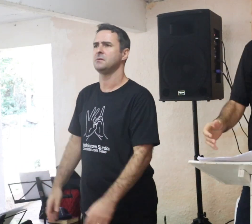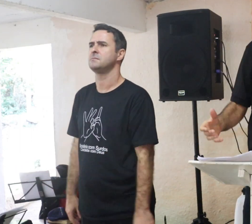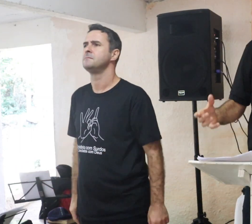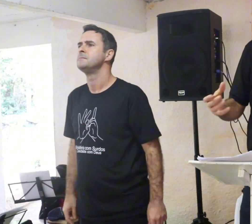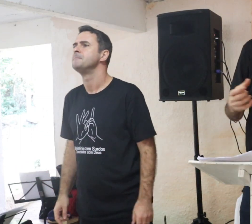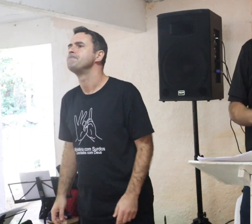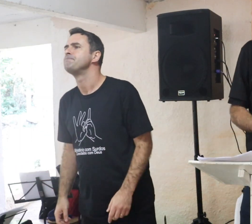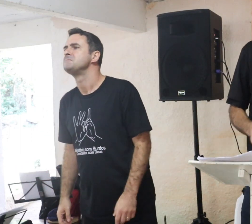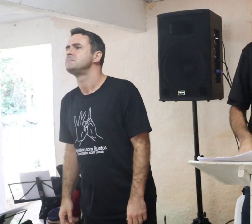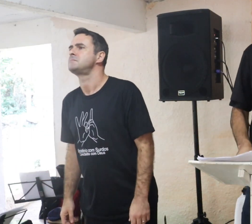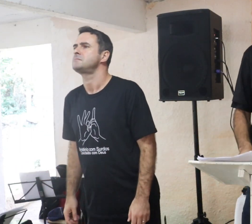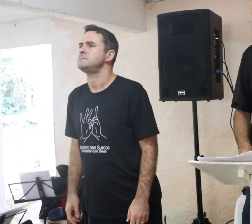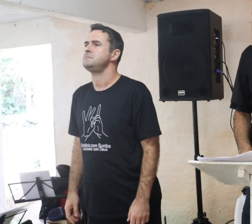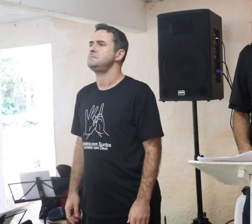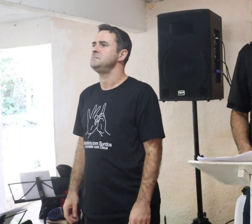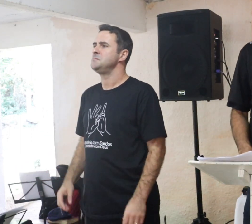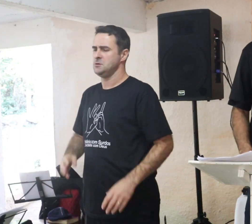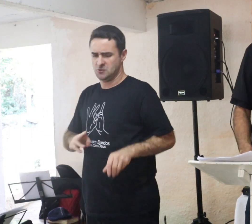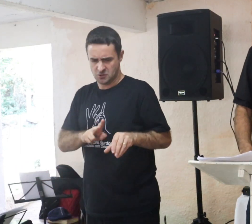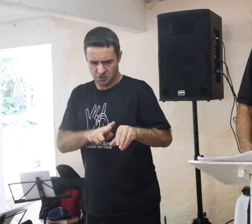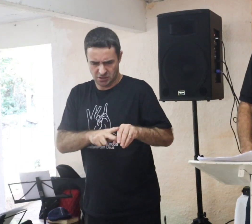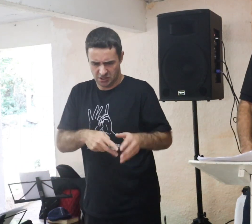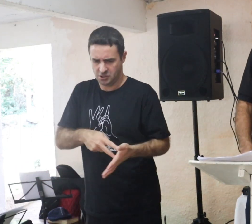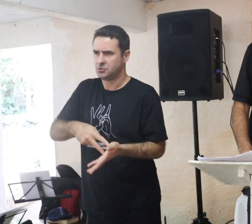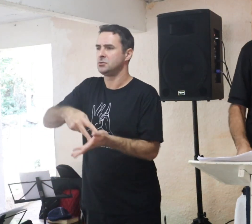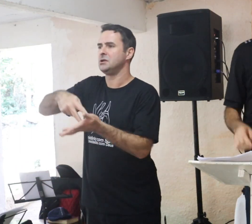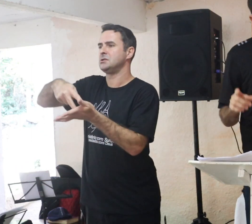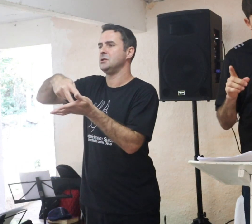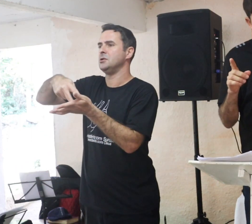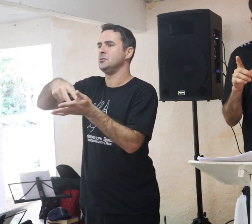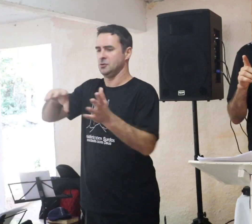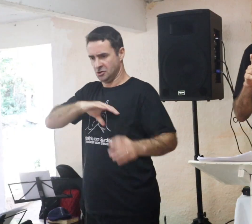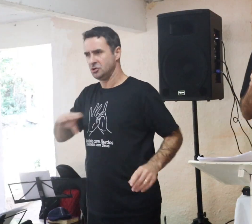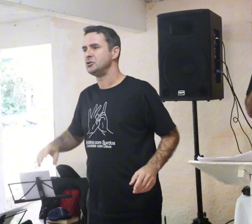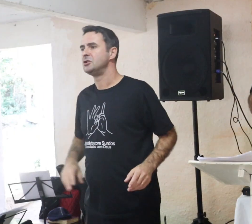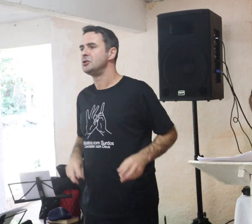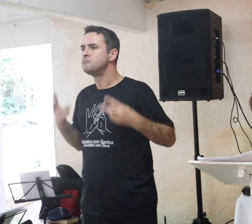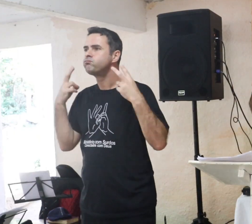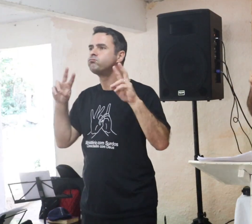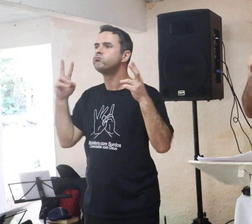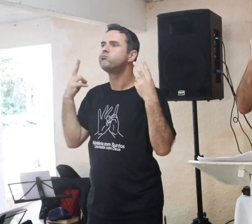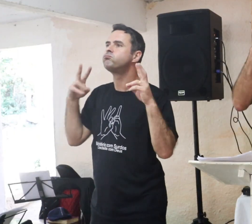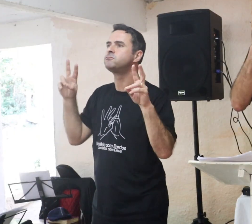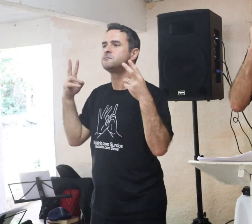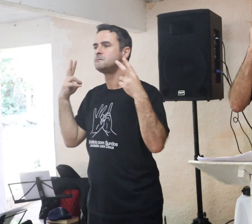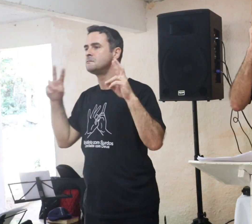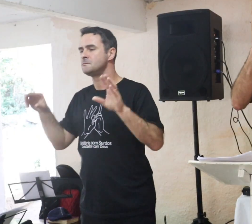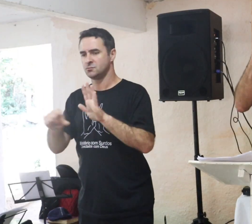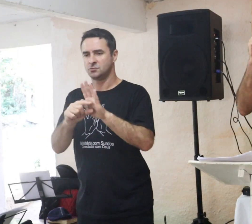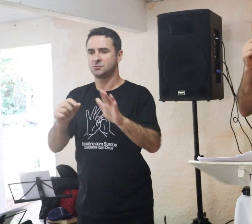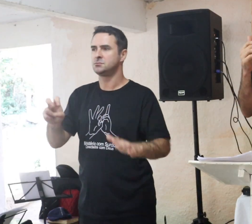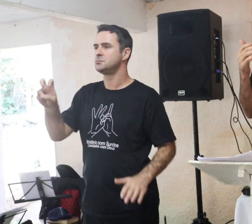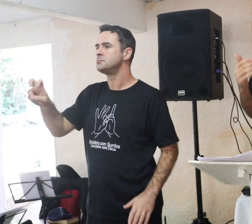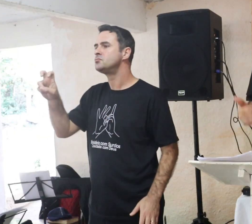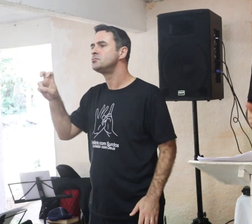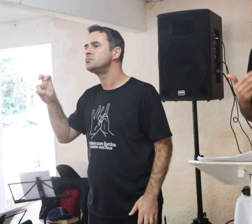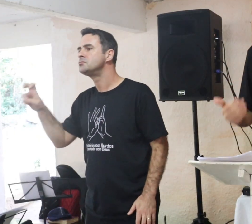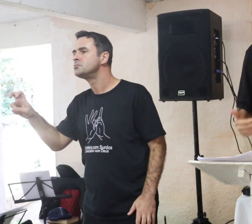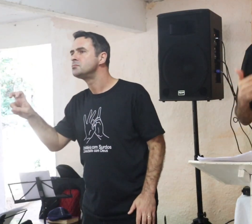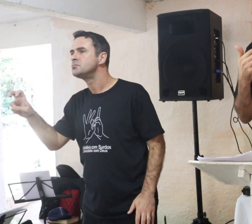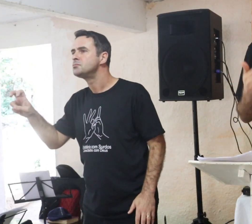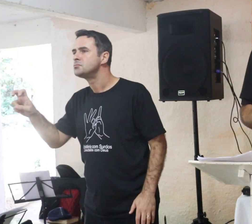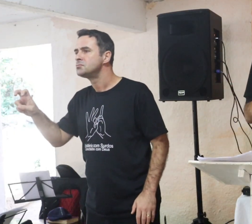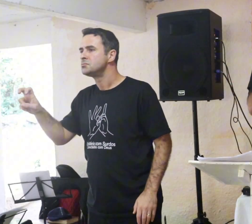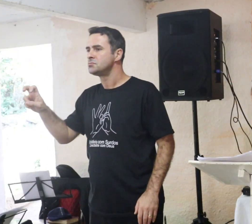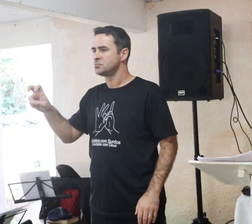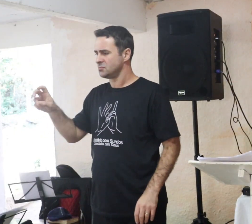Porque ela será engolida pela ressurreição. Sabe o que ele faz no versículo 55? Por isso ele